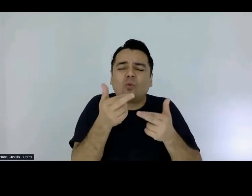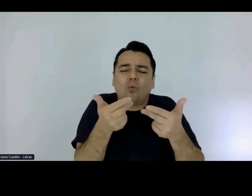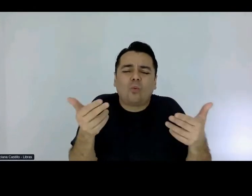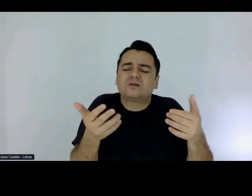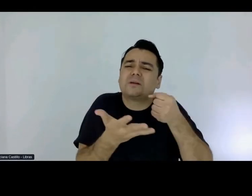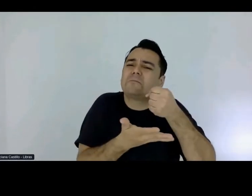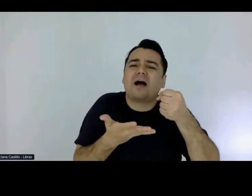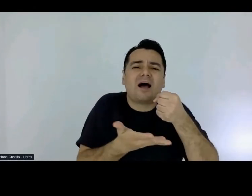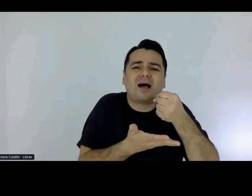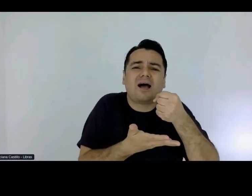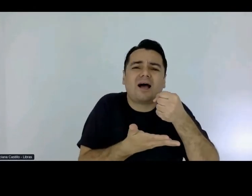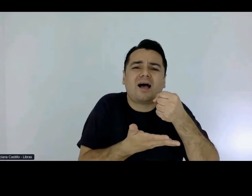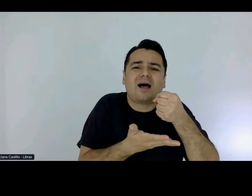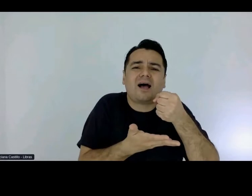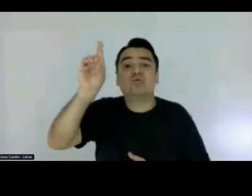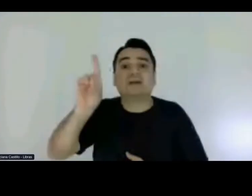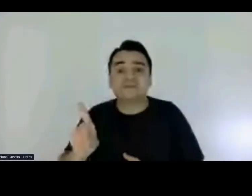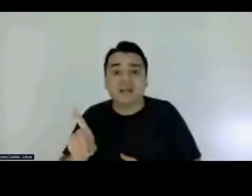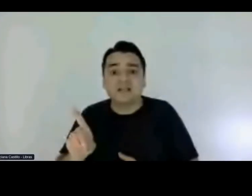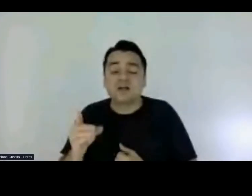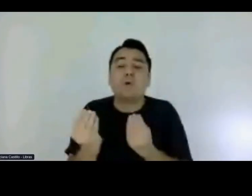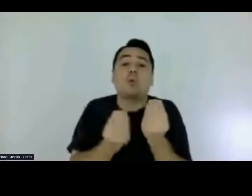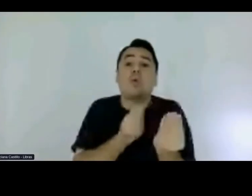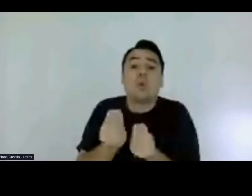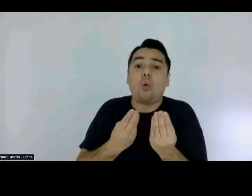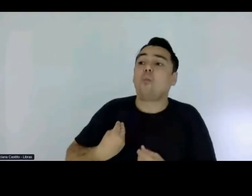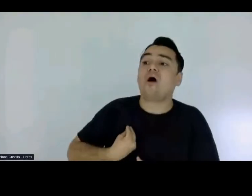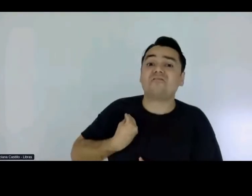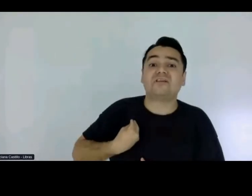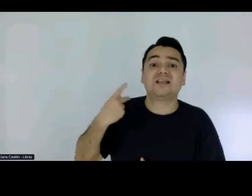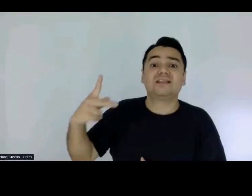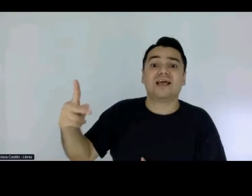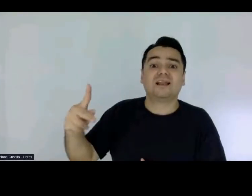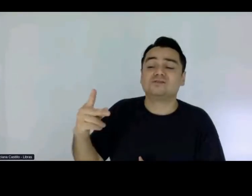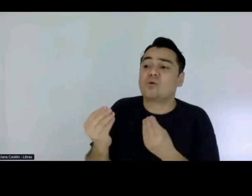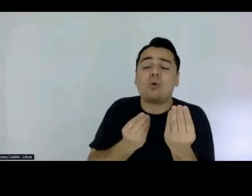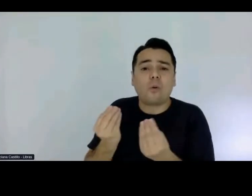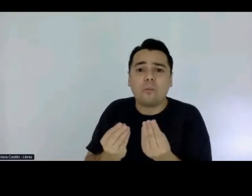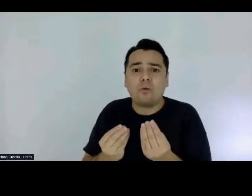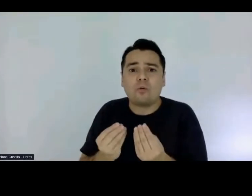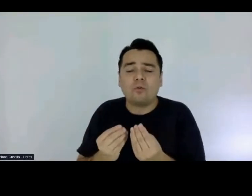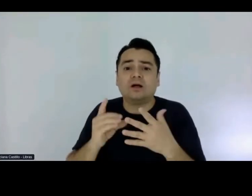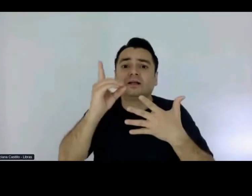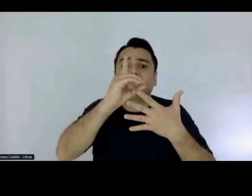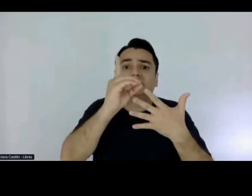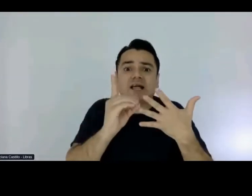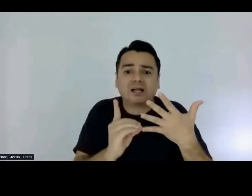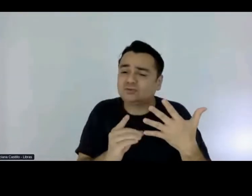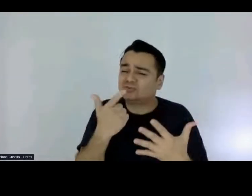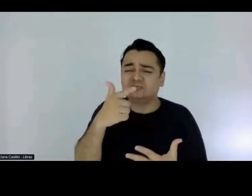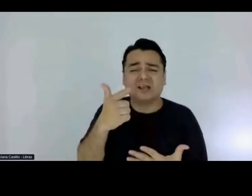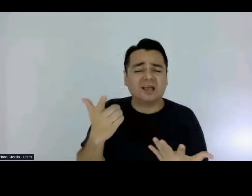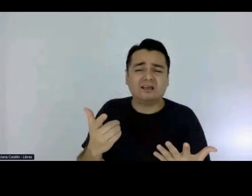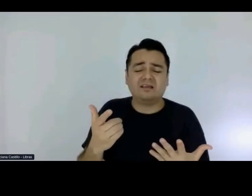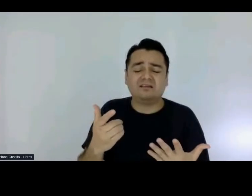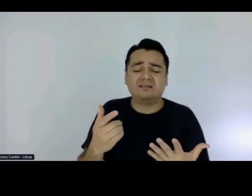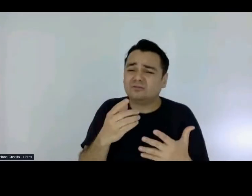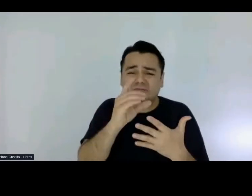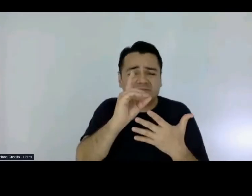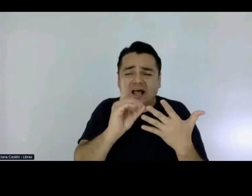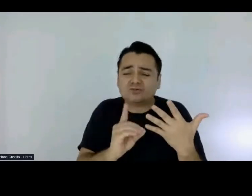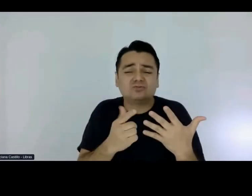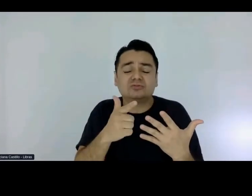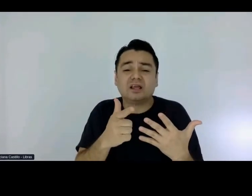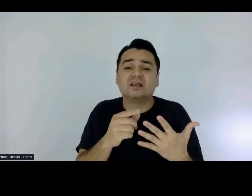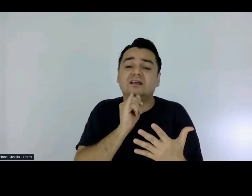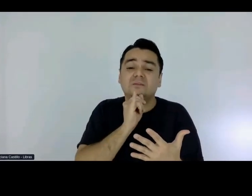as pessoas com deficiência, sobre uma população, um conjunto de população. E o pior, a estatística de mensurar